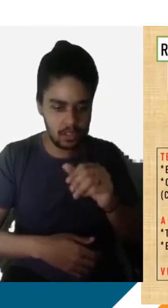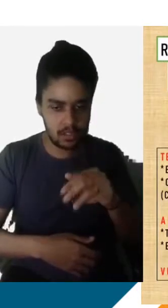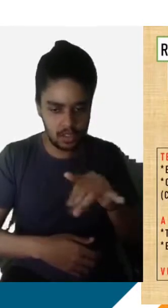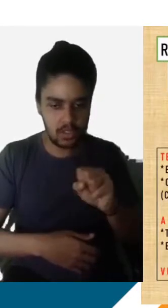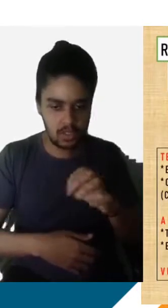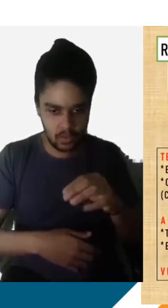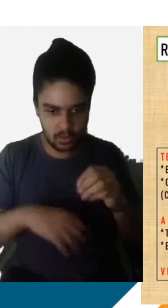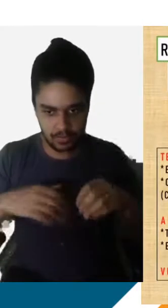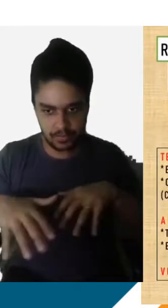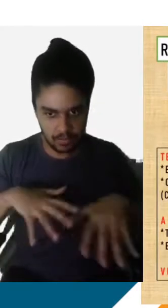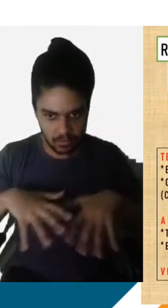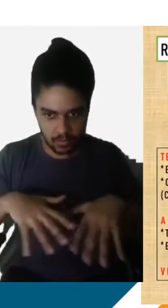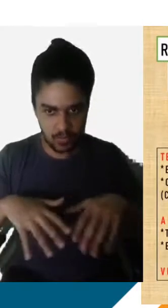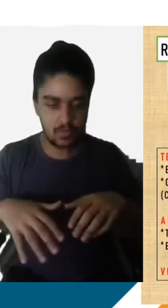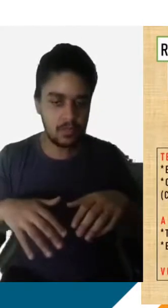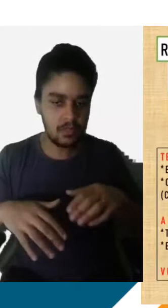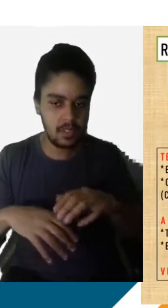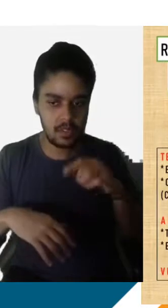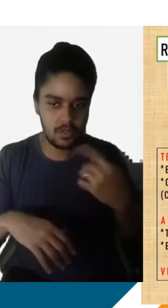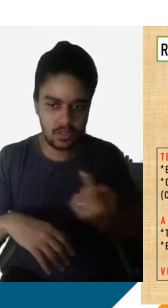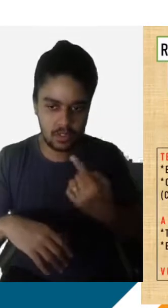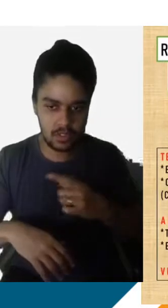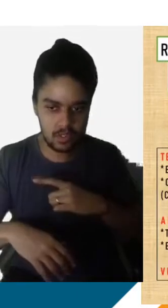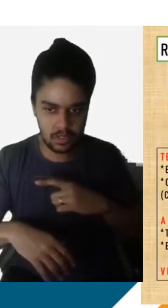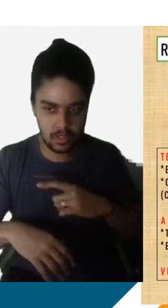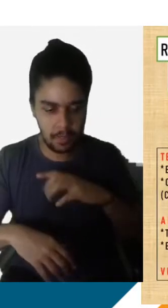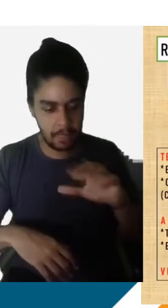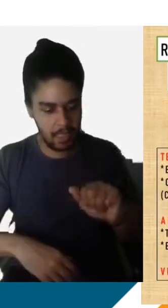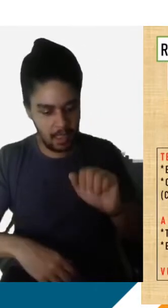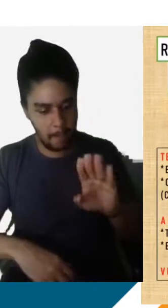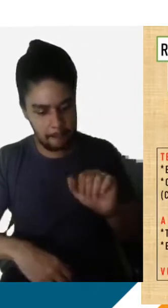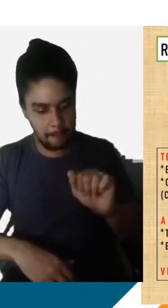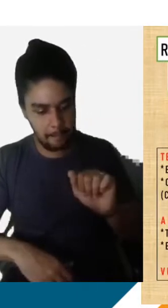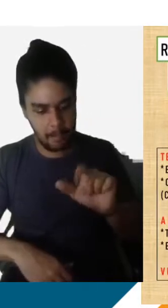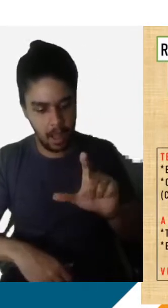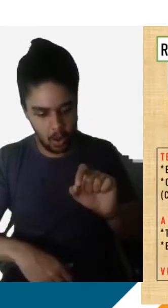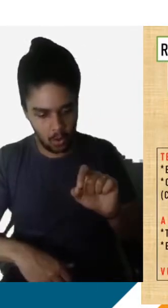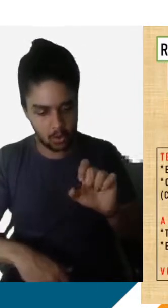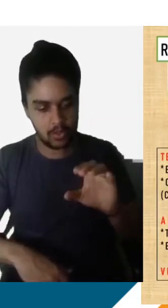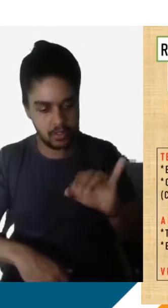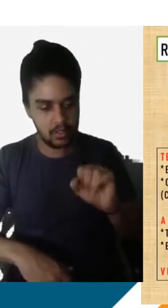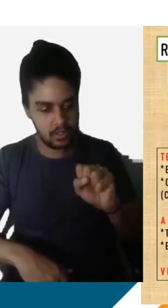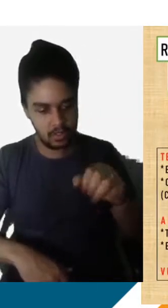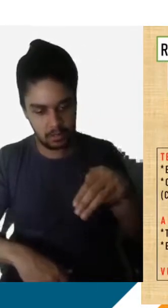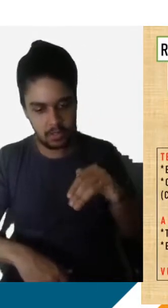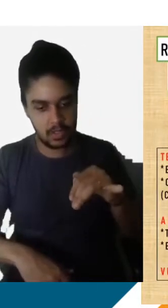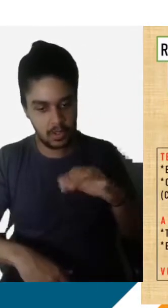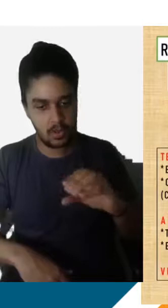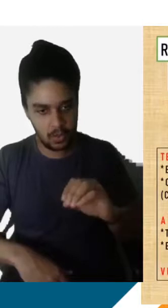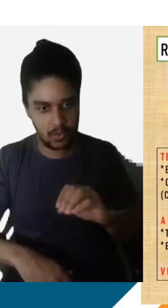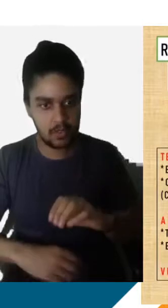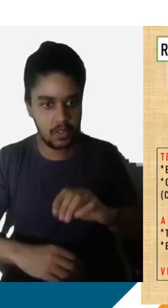do tectonismo, né, o movimento de placas, a gente tem os abalos sísmicos. Os abalos sísmicos